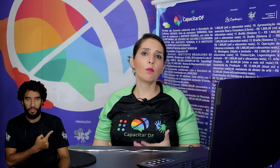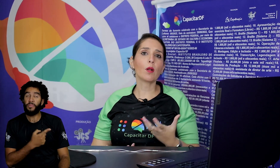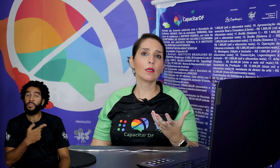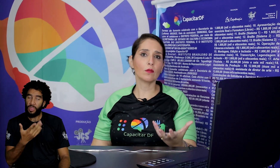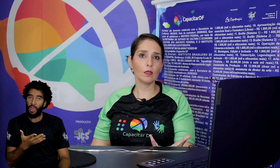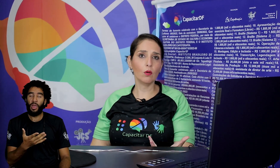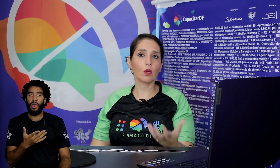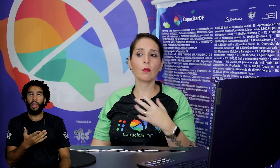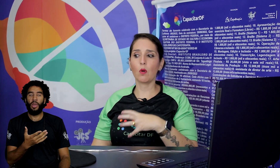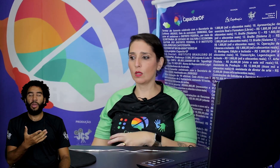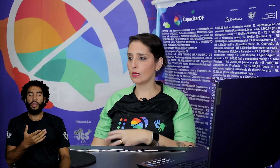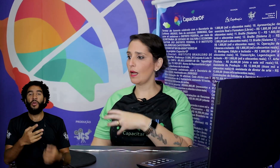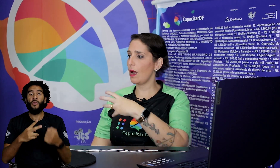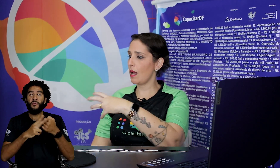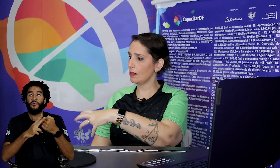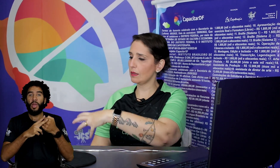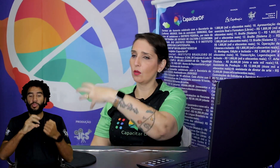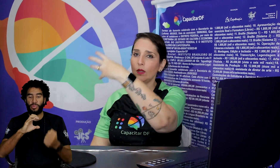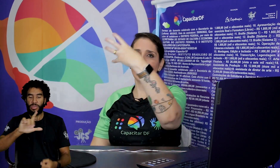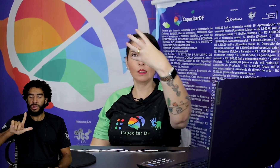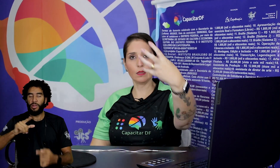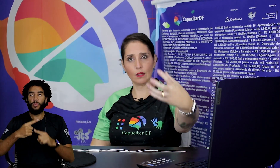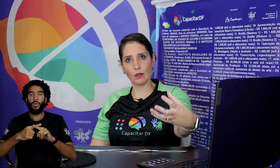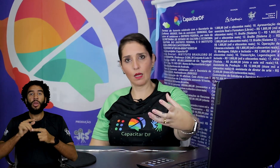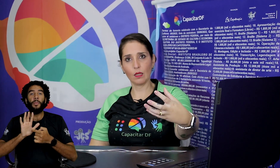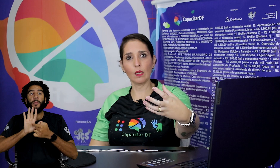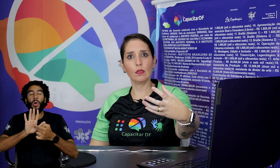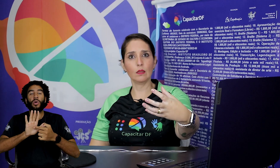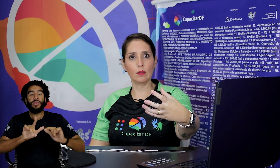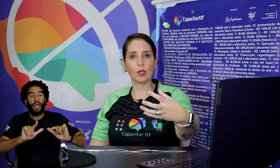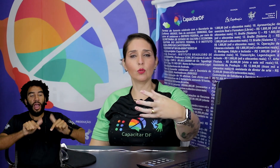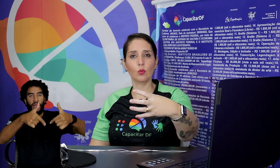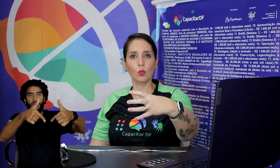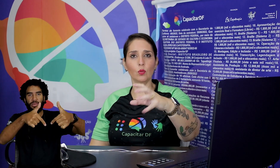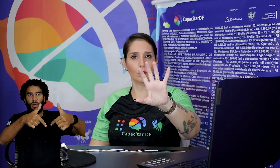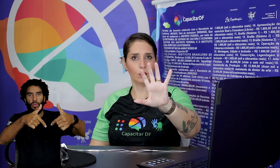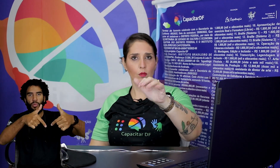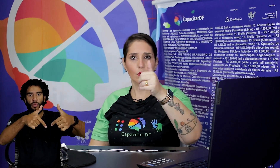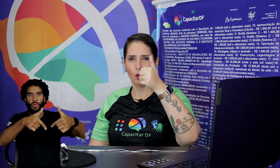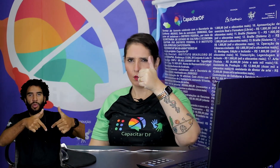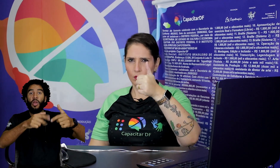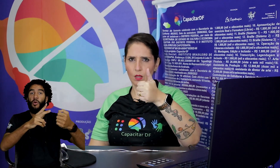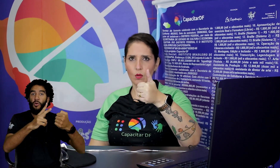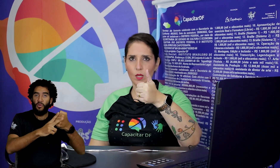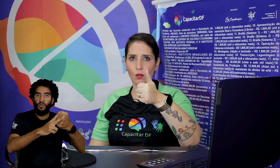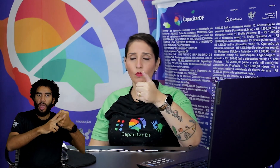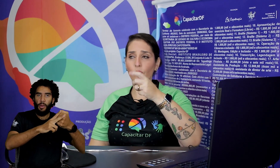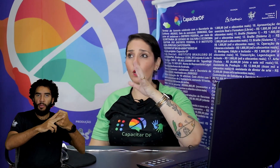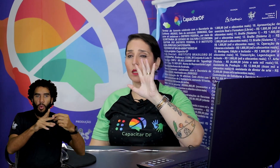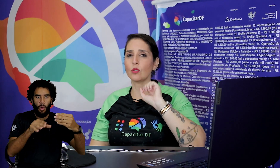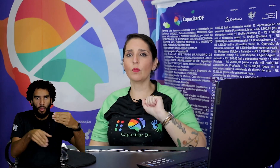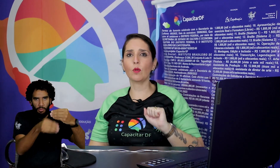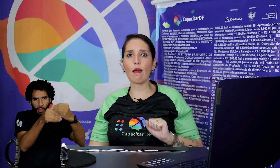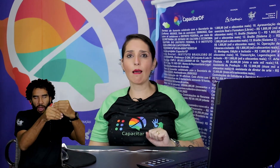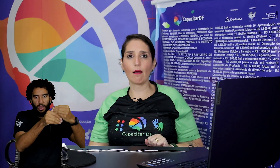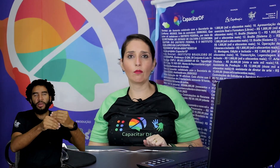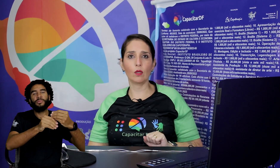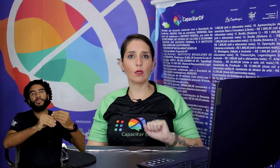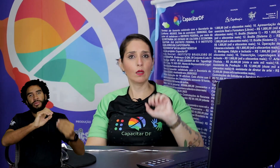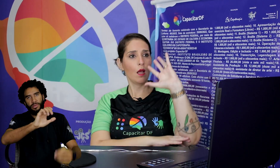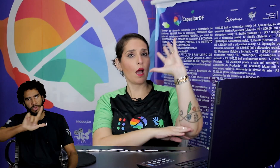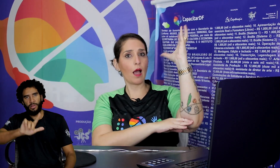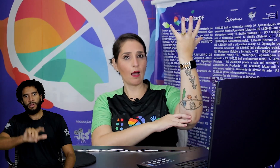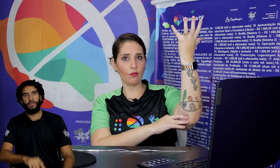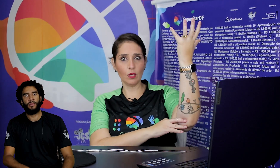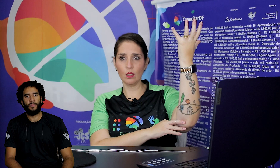um verbo classificador, que mostra a ação dele sentar em cima do muro. Tranquilo? Fulano subiu na